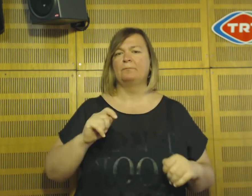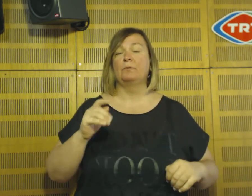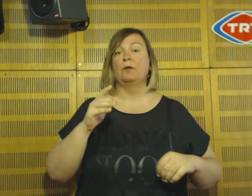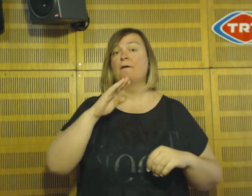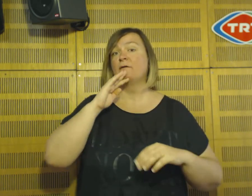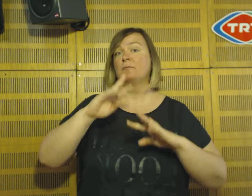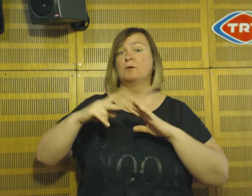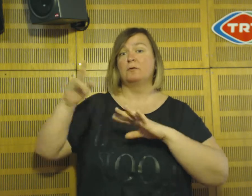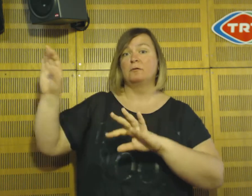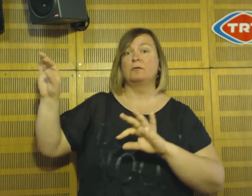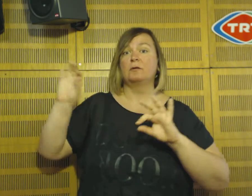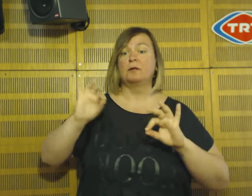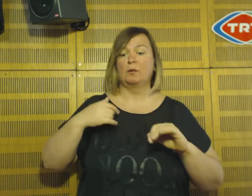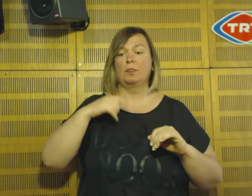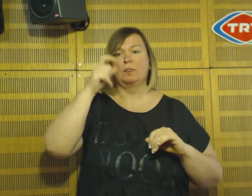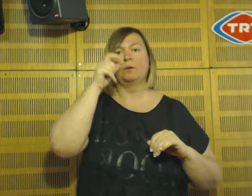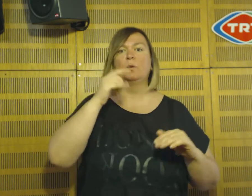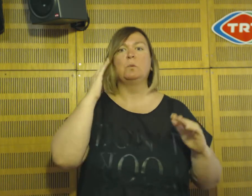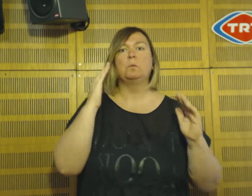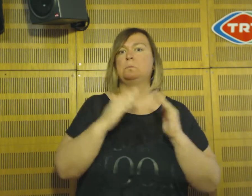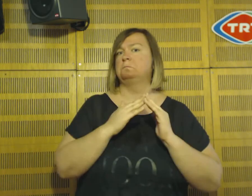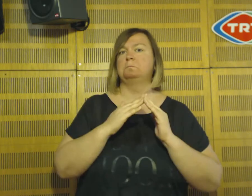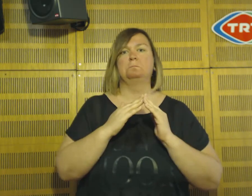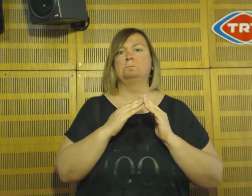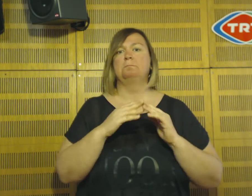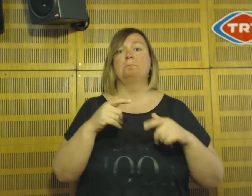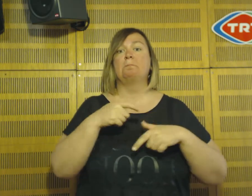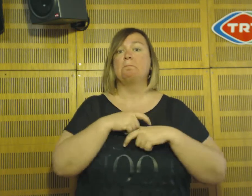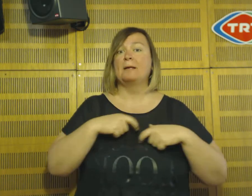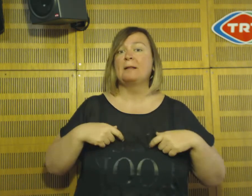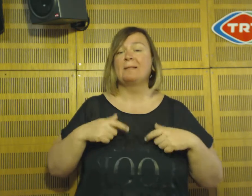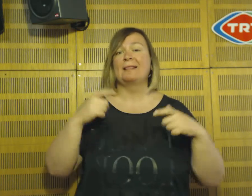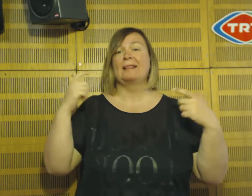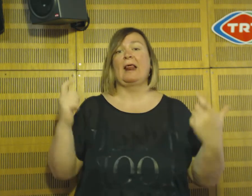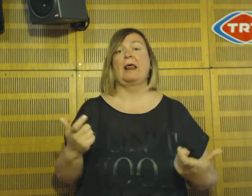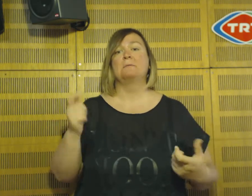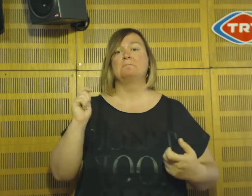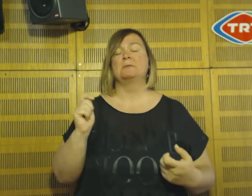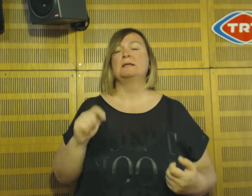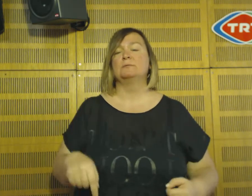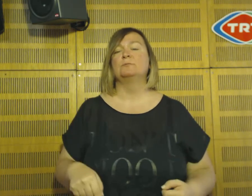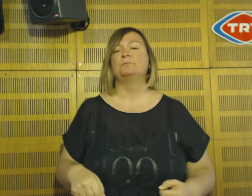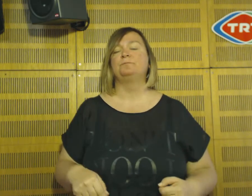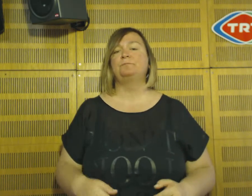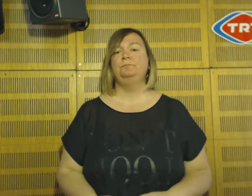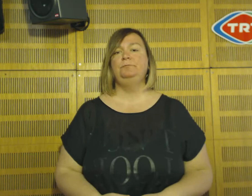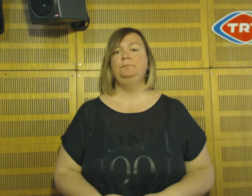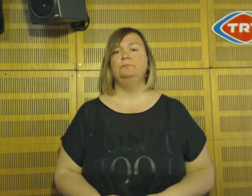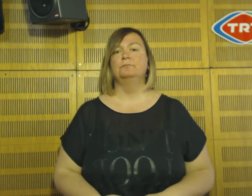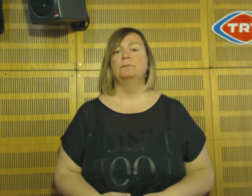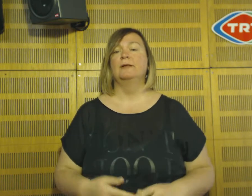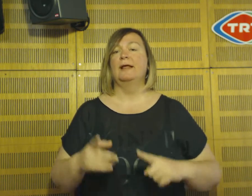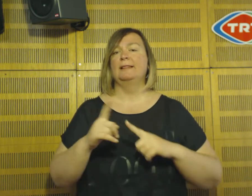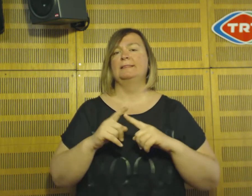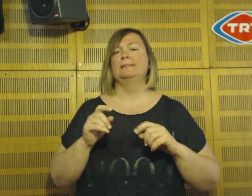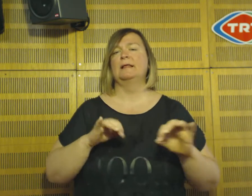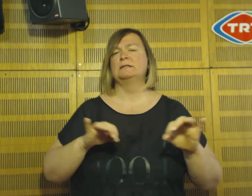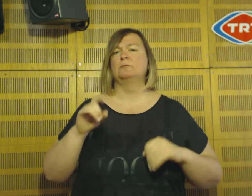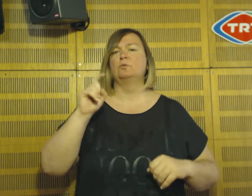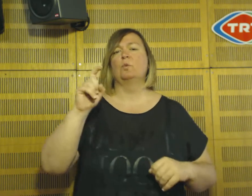dışından aldığınız bir şeyi direkt uygulayamazsınız. Millileştirme ve yerelleştirme yapmak zorundasınız. Tasarımı 9 ay sürdü. Ve